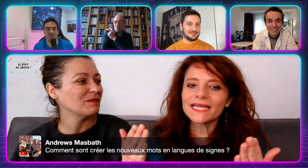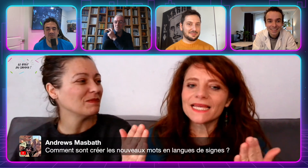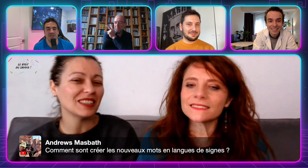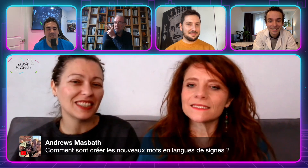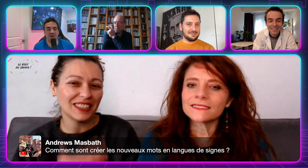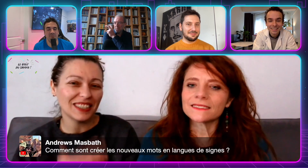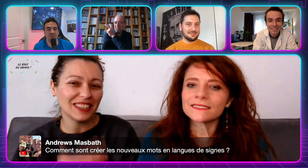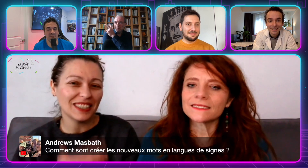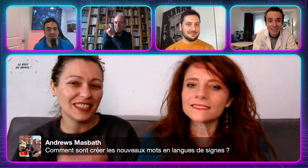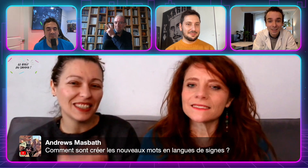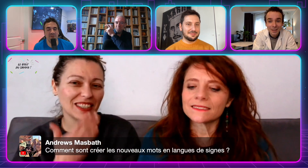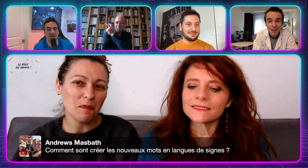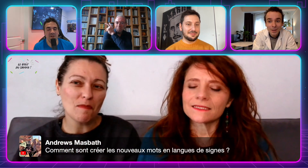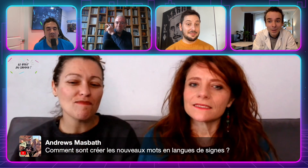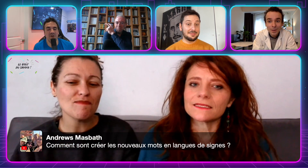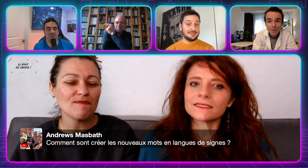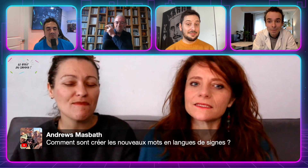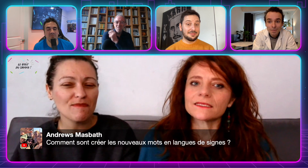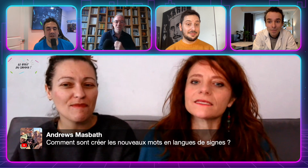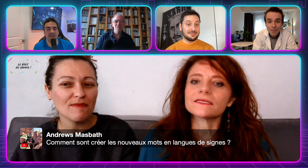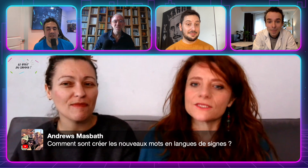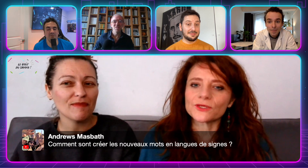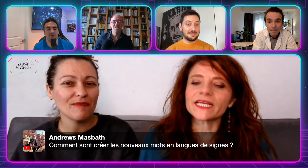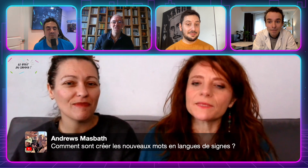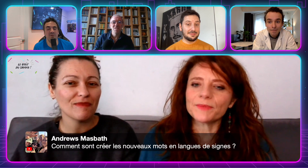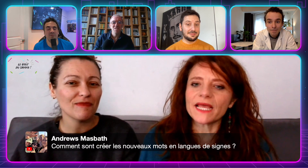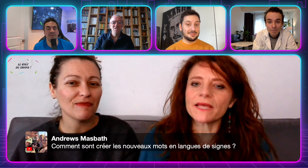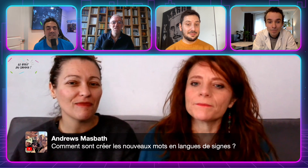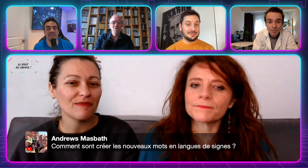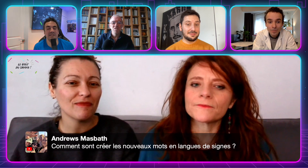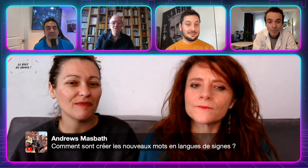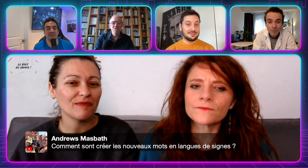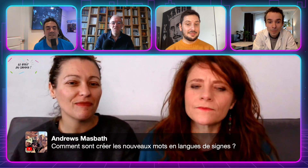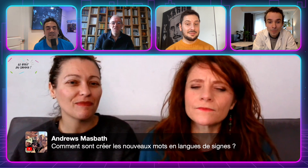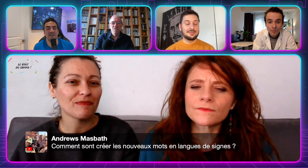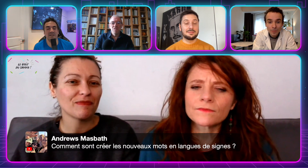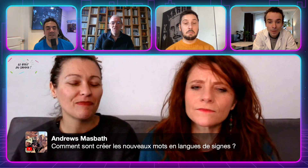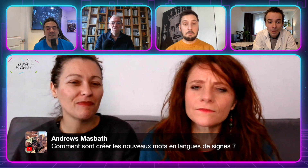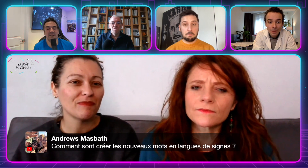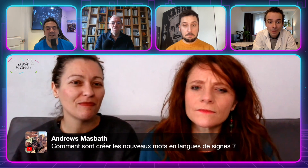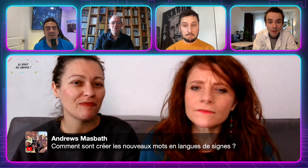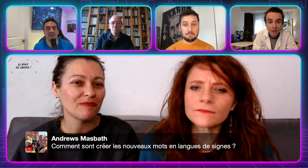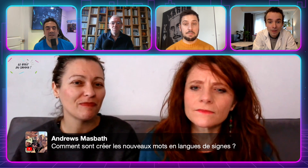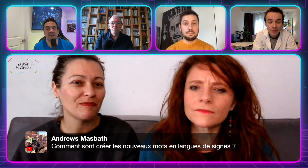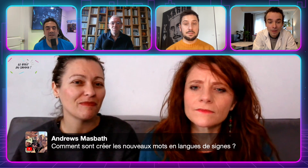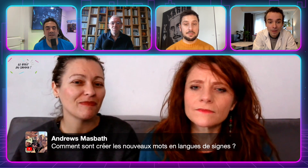question. J'ai Andrews qui nous demande comment sont créés les nouveaux mots en langue des signes.